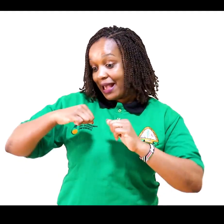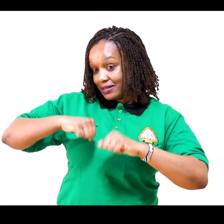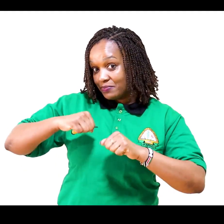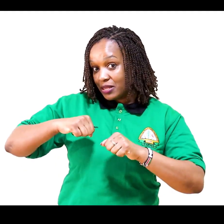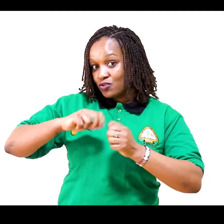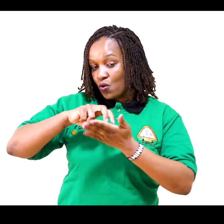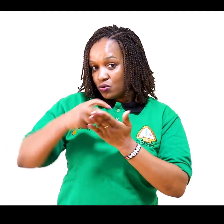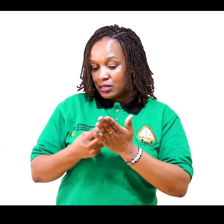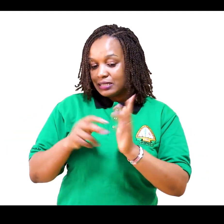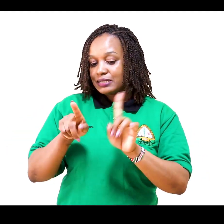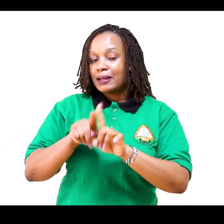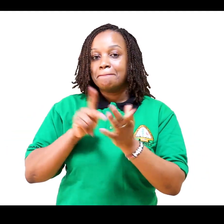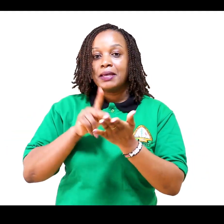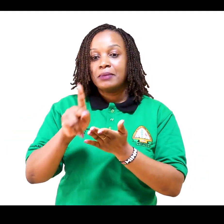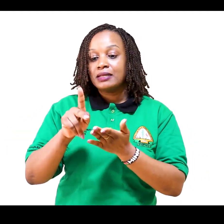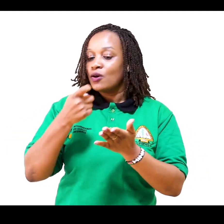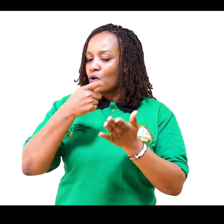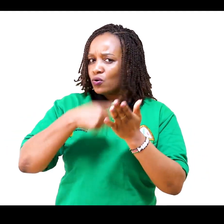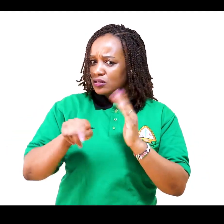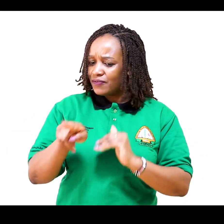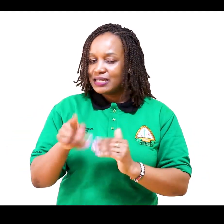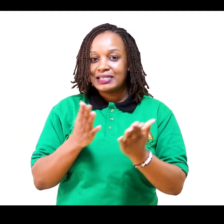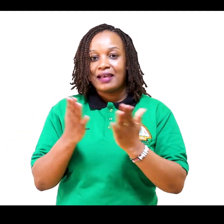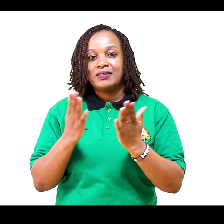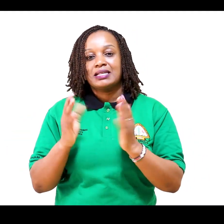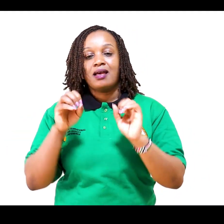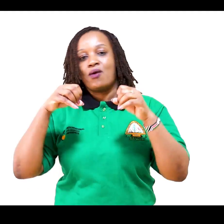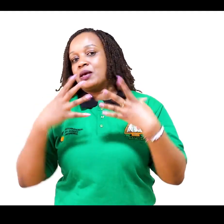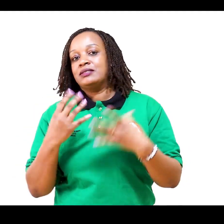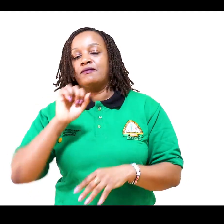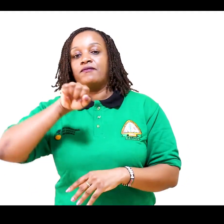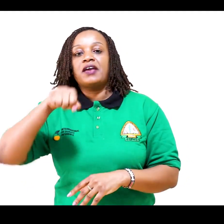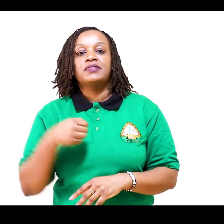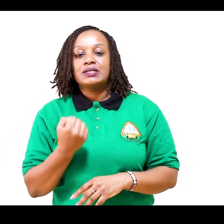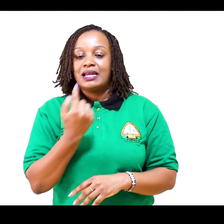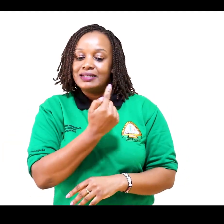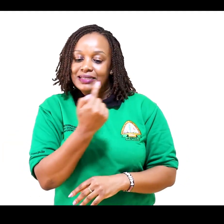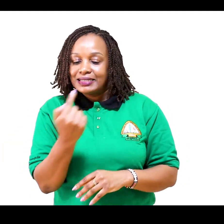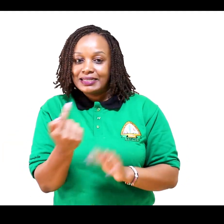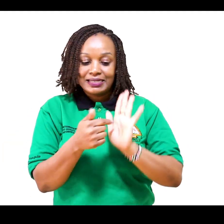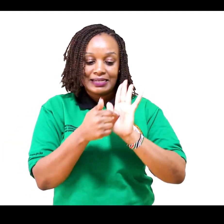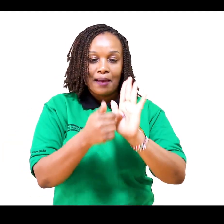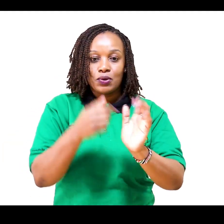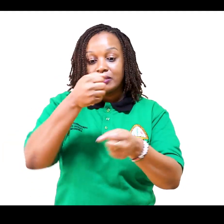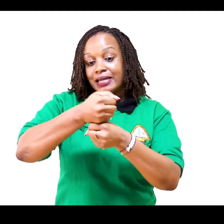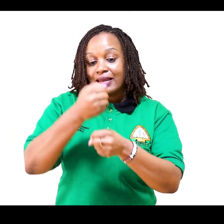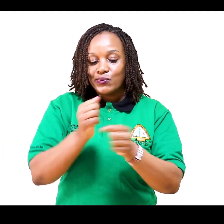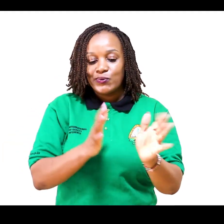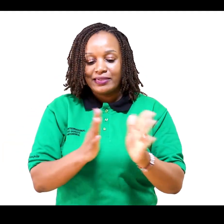wa mteja na malipo. Gharama ya huduma hii ni shilingi 5,000 kwa kila sampuli na hufanyika ndani ya